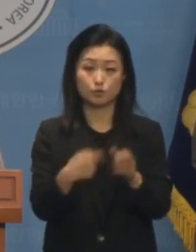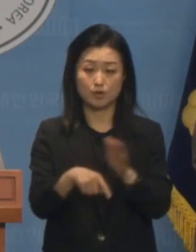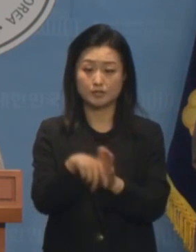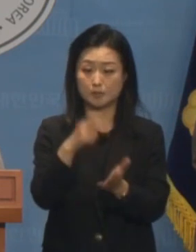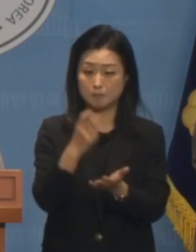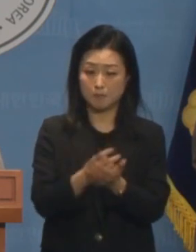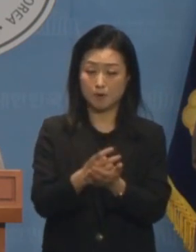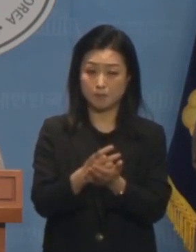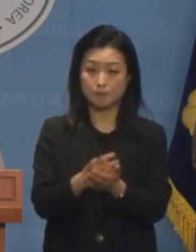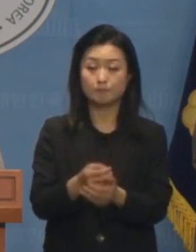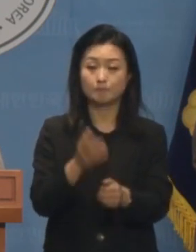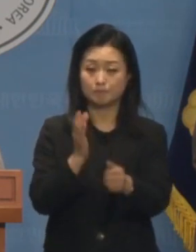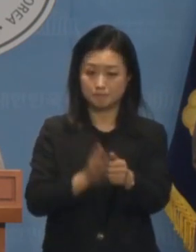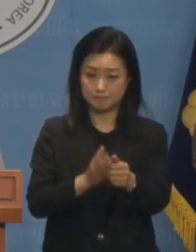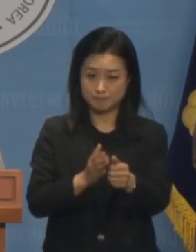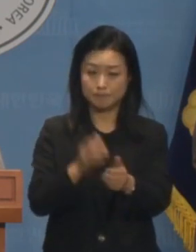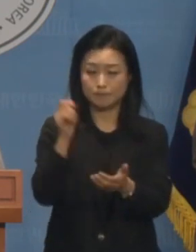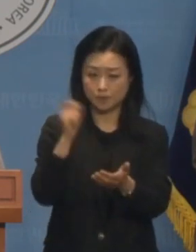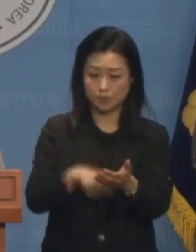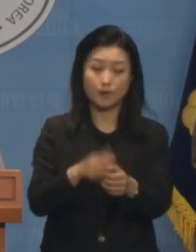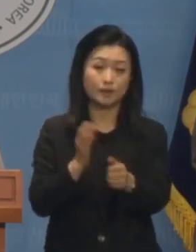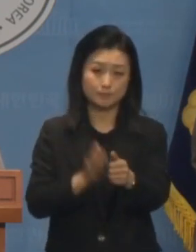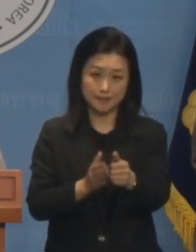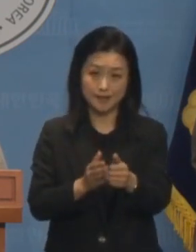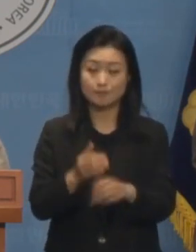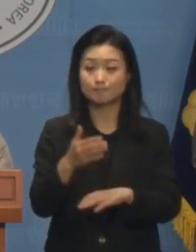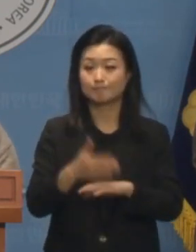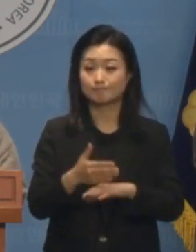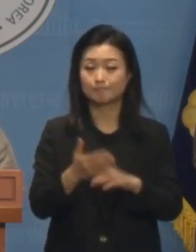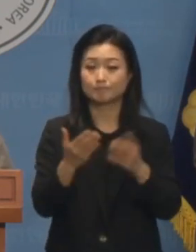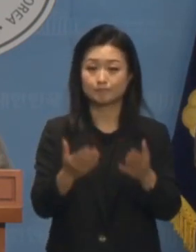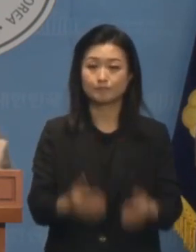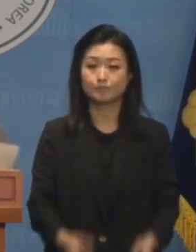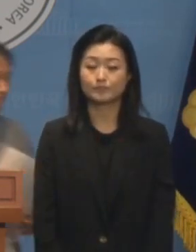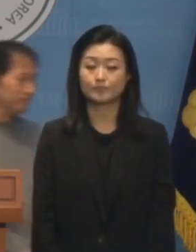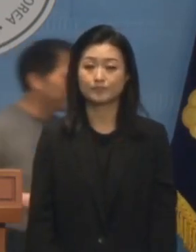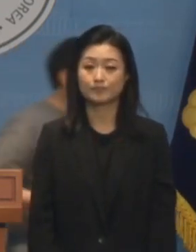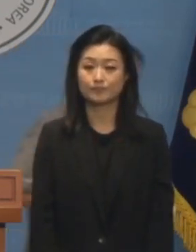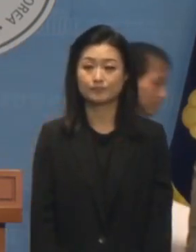반드시 제정하여 줄 것을 강력히 요청합니다. 감사합니다.